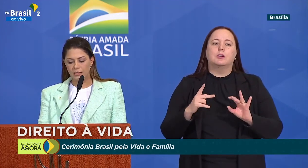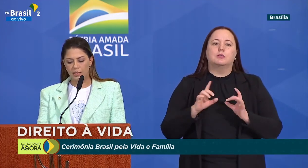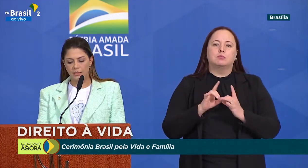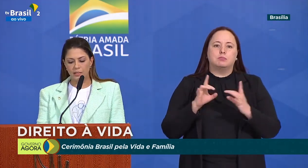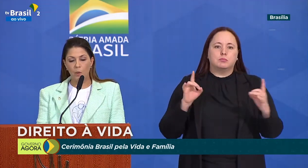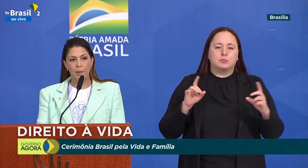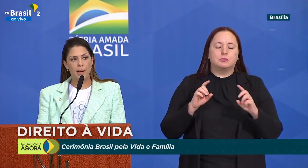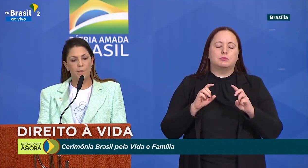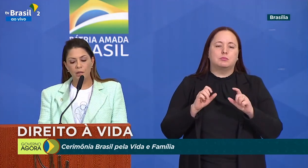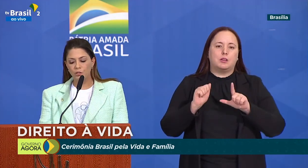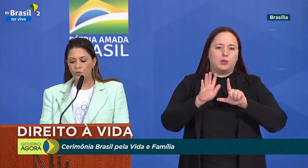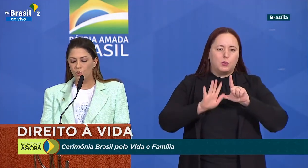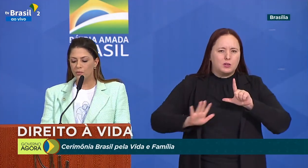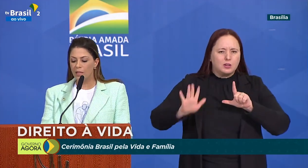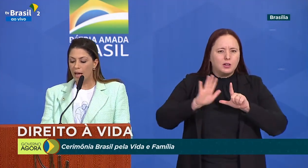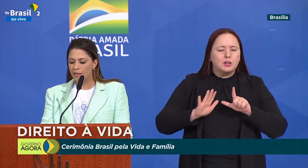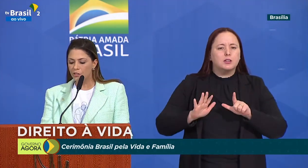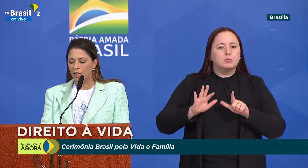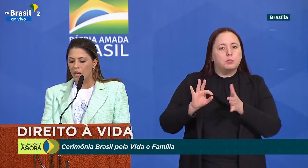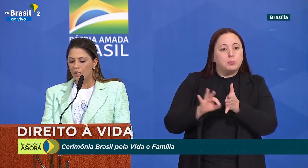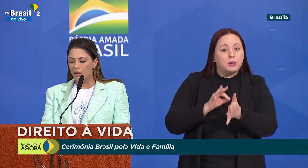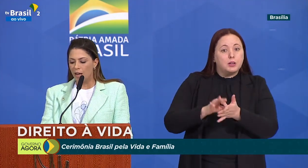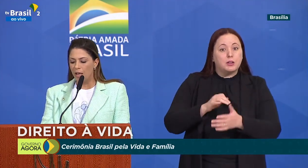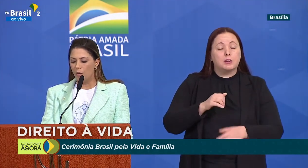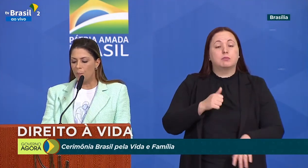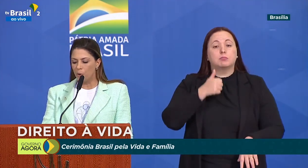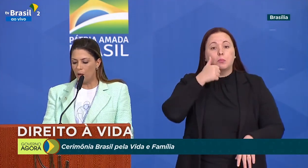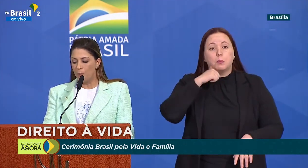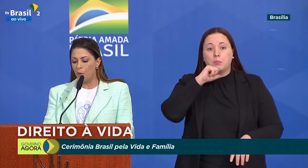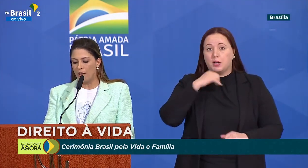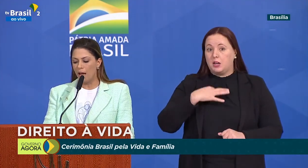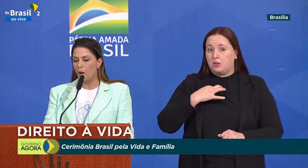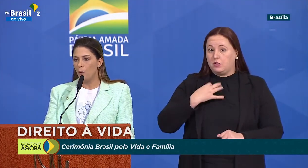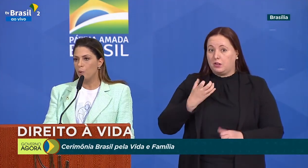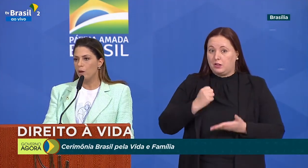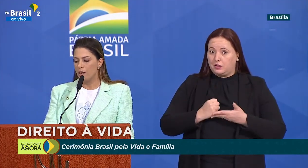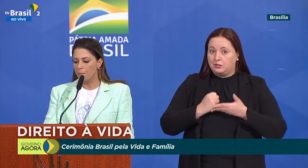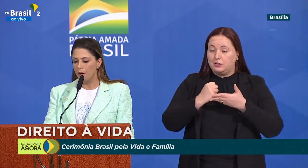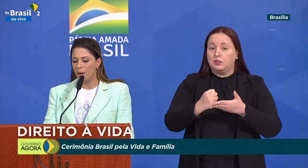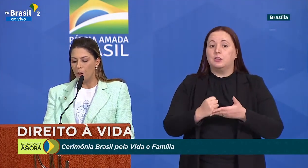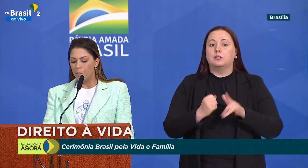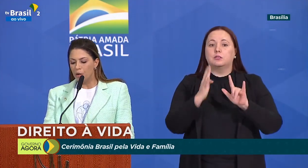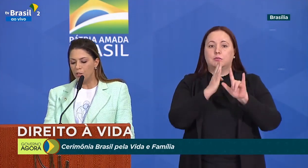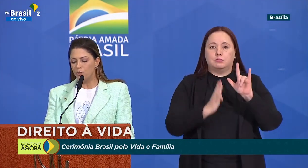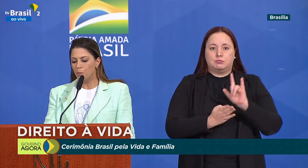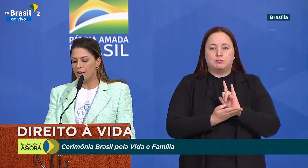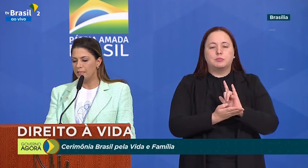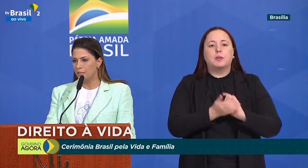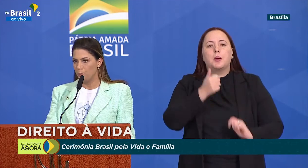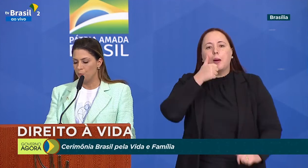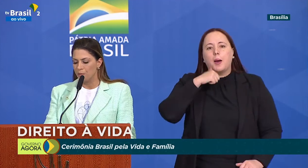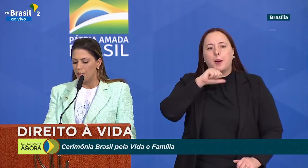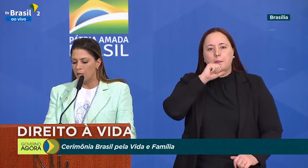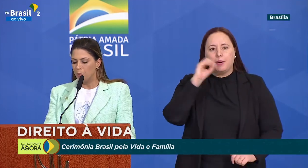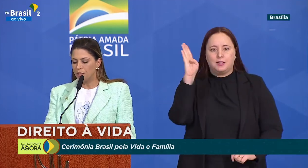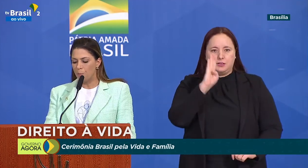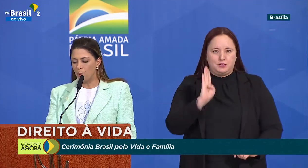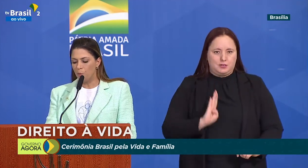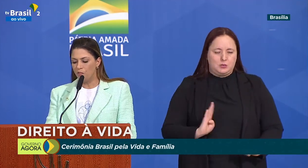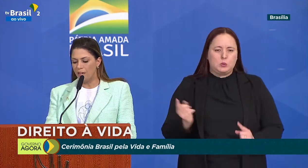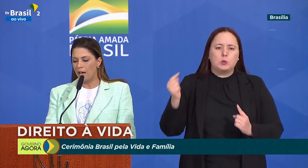uma área de inscrição para mães voluntárias que queiram apoiar o programa mães do Brasil